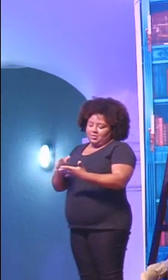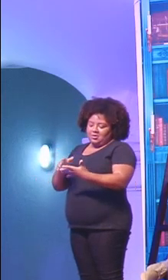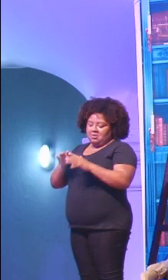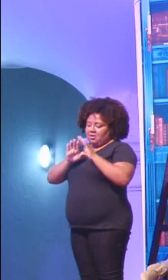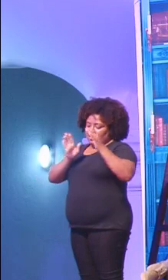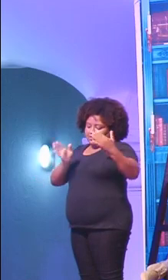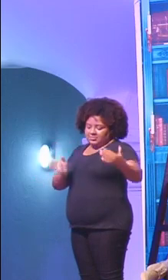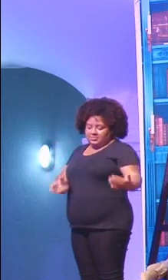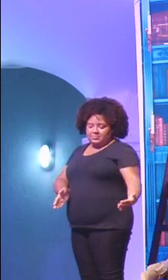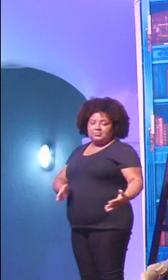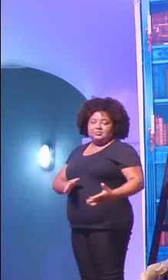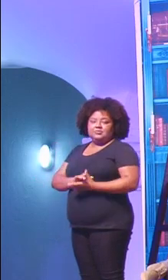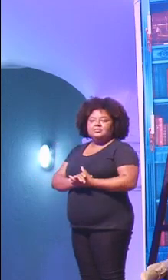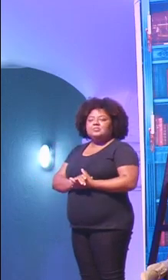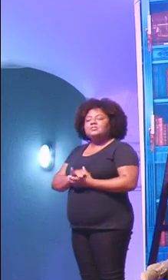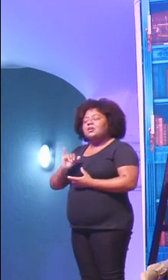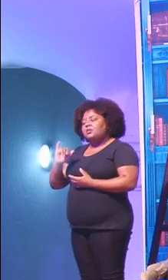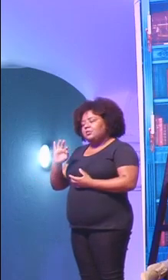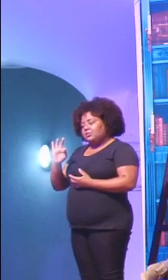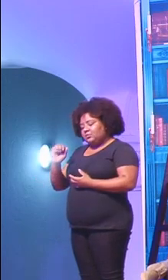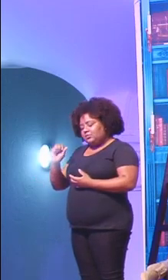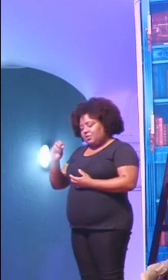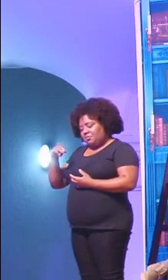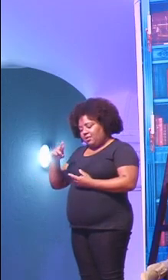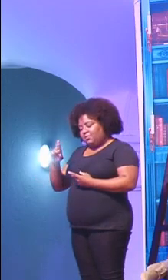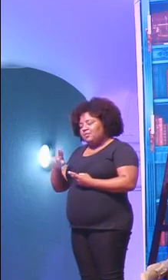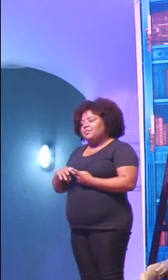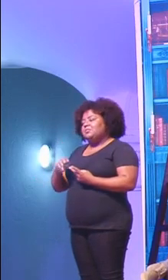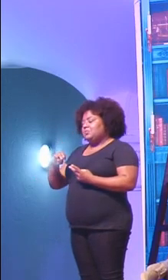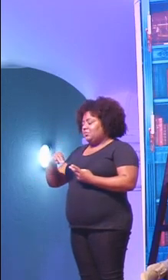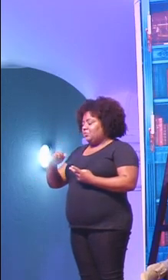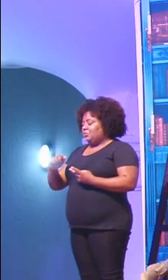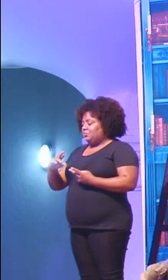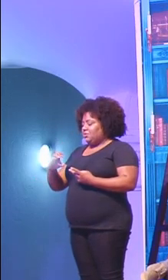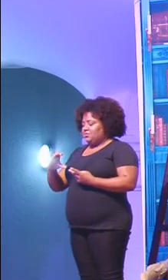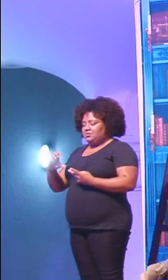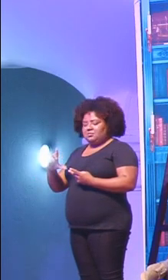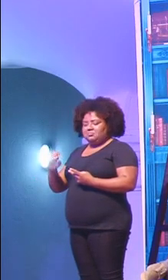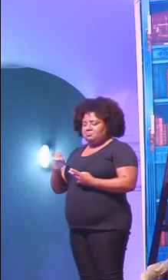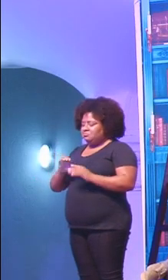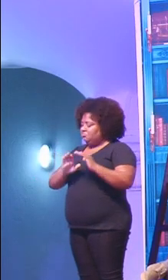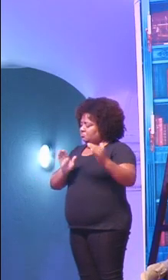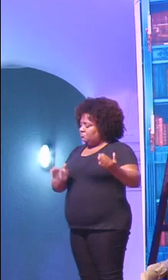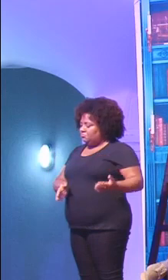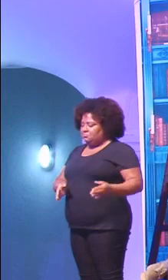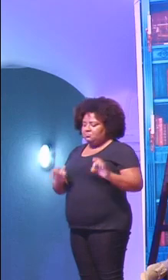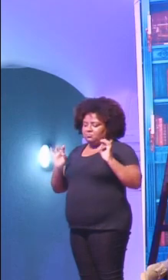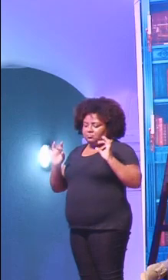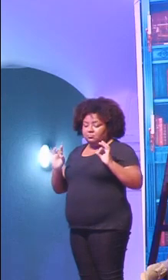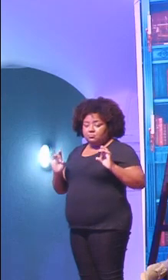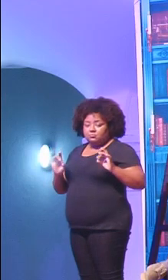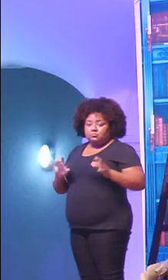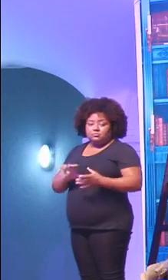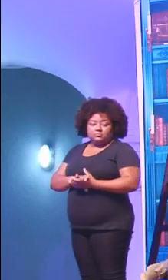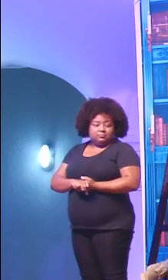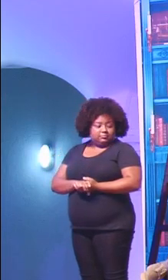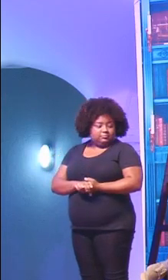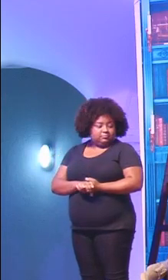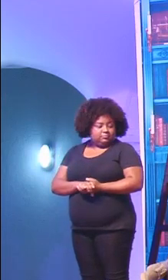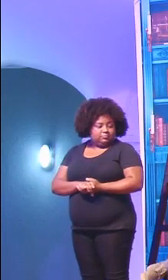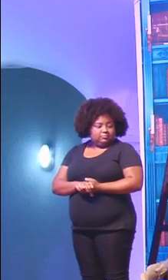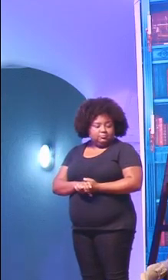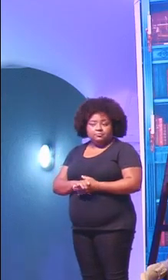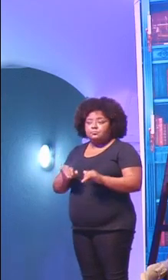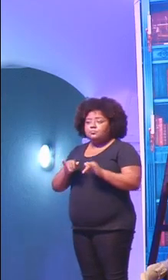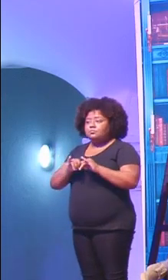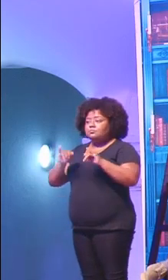mesa, né, com Itamar e com Marcelo, uma mesa tão qualificada como essa. Bom, eu preciso avisar